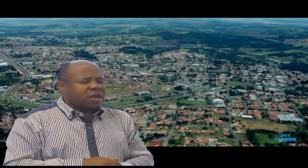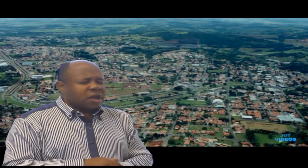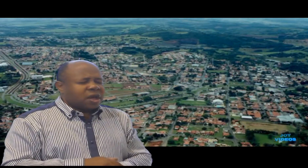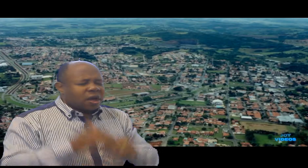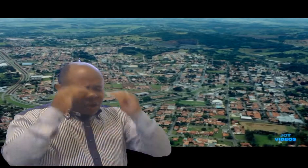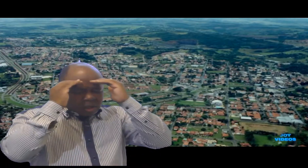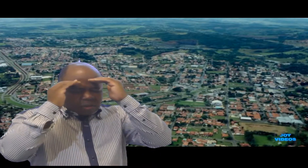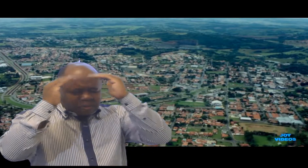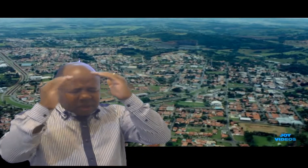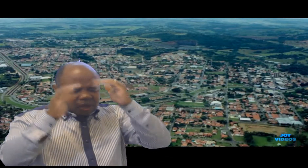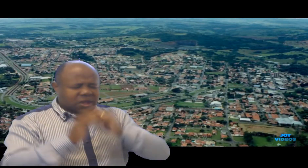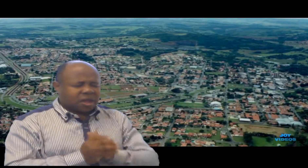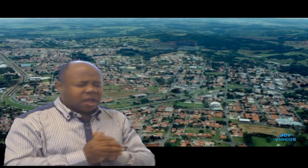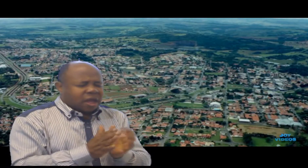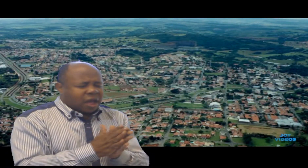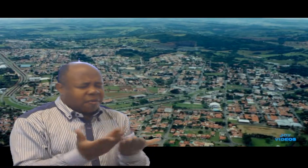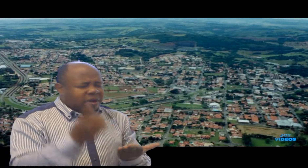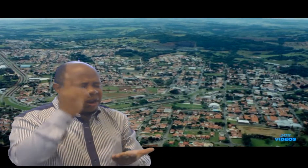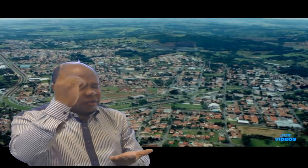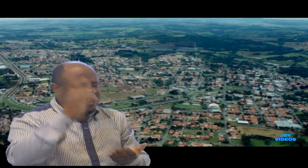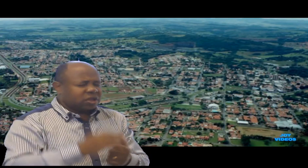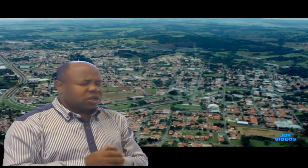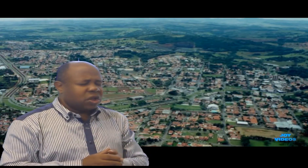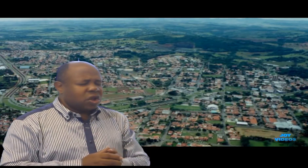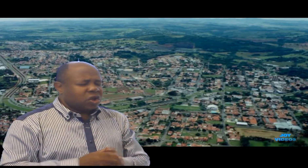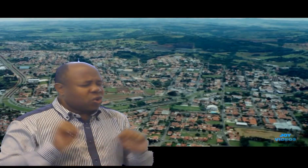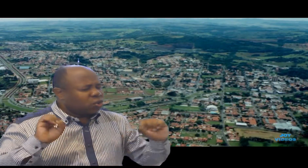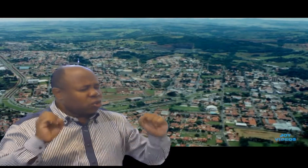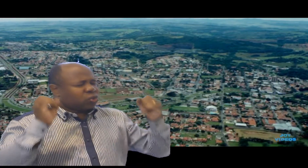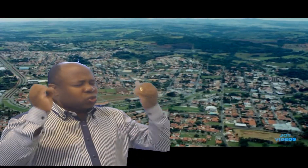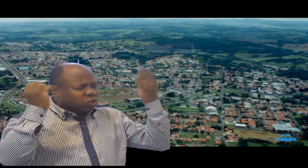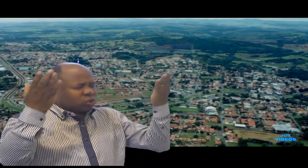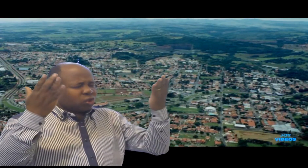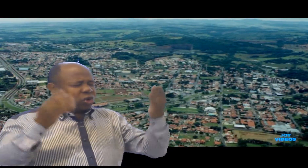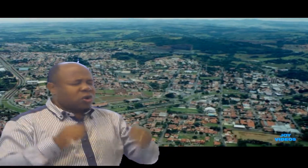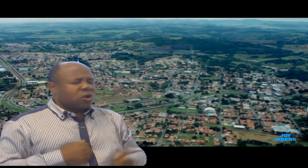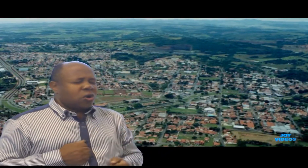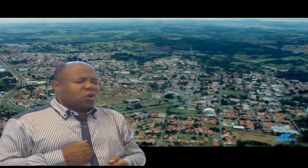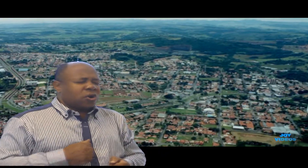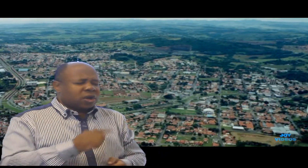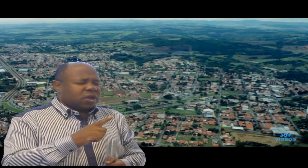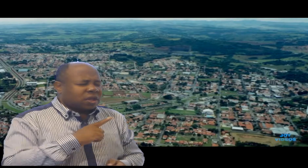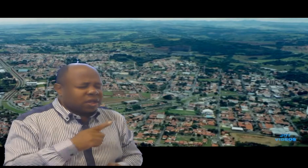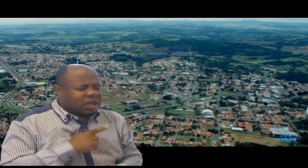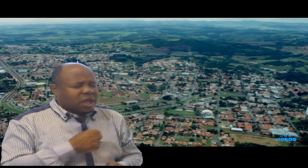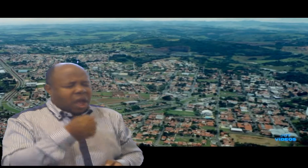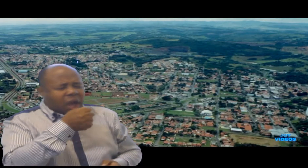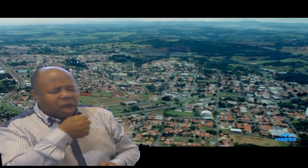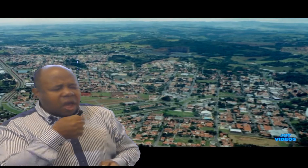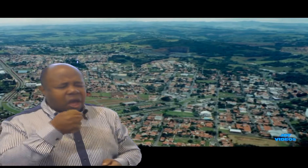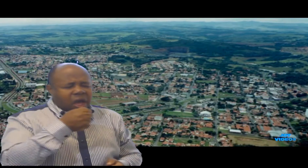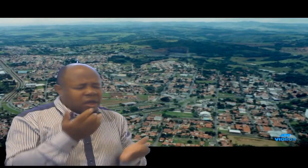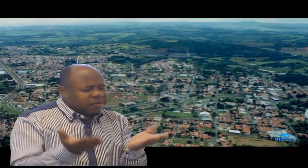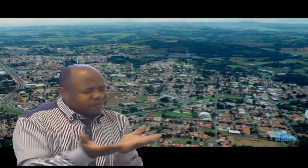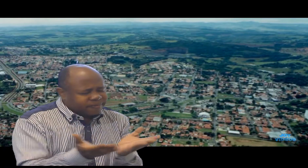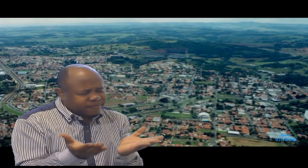como festival gospel, como a participação das igrejas, Senhor Deus, a administração da cidade,